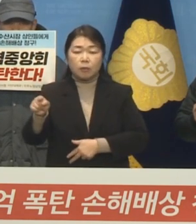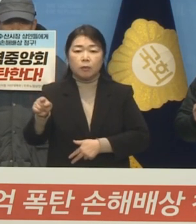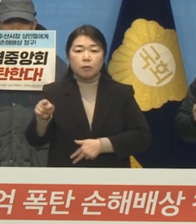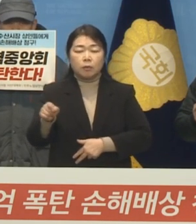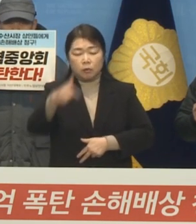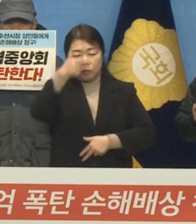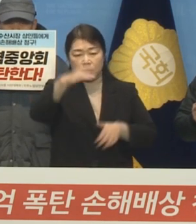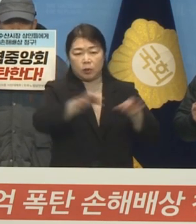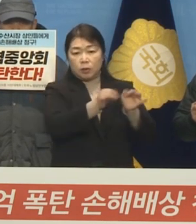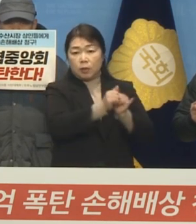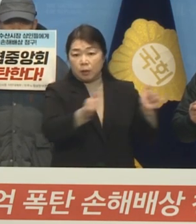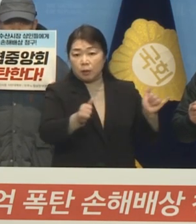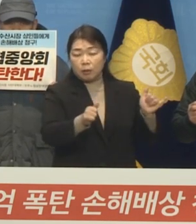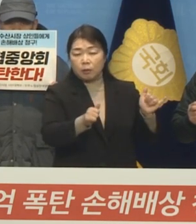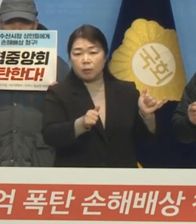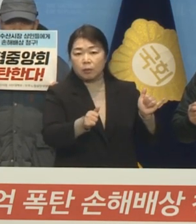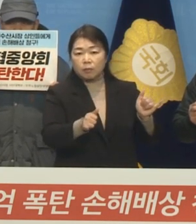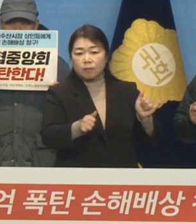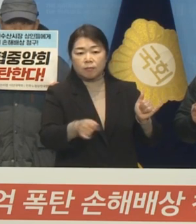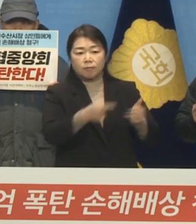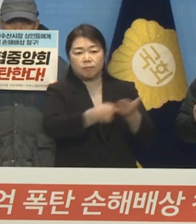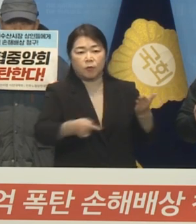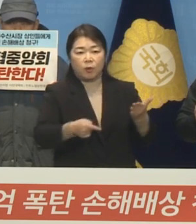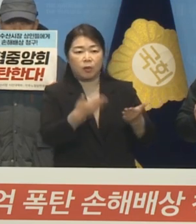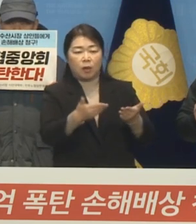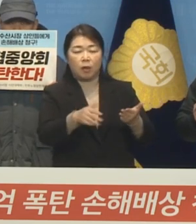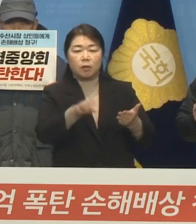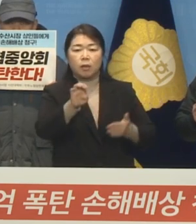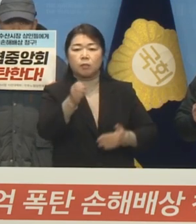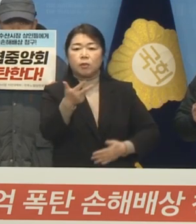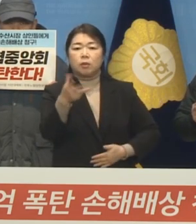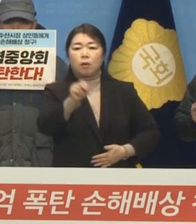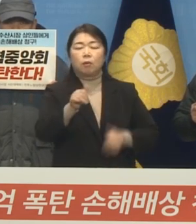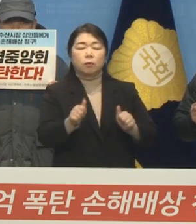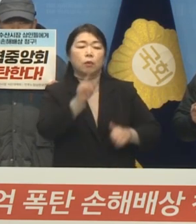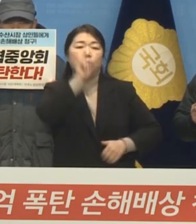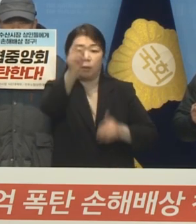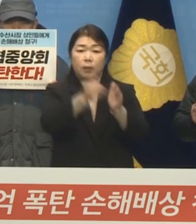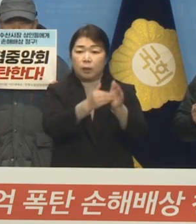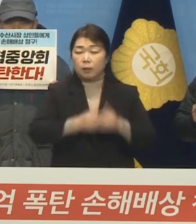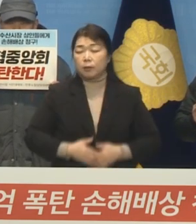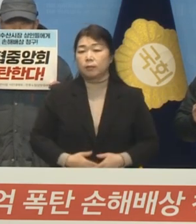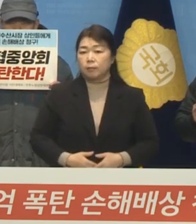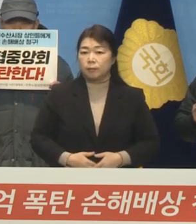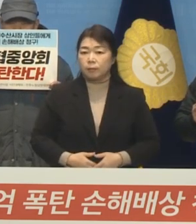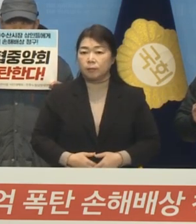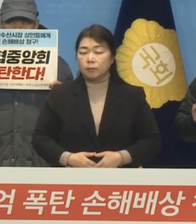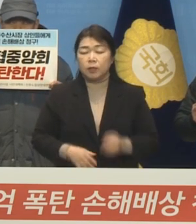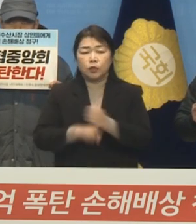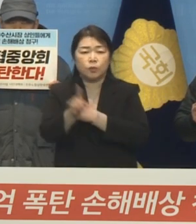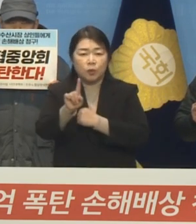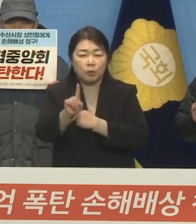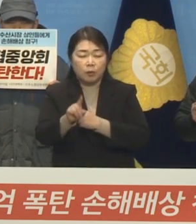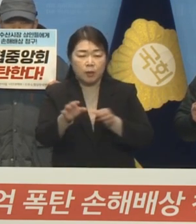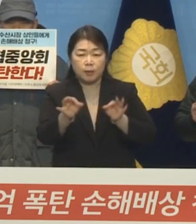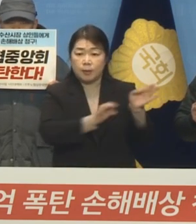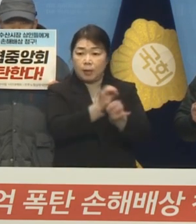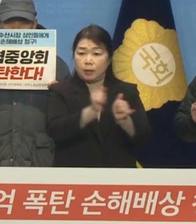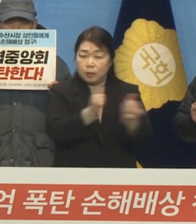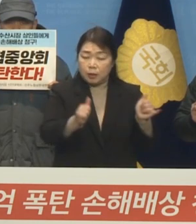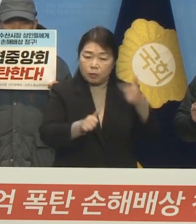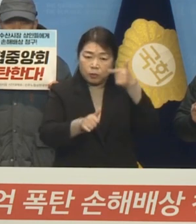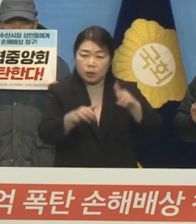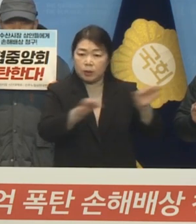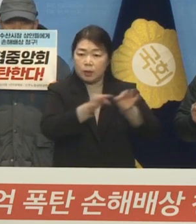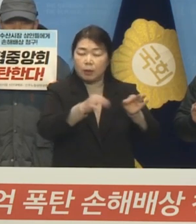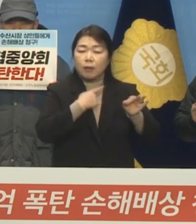대한 47억 손해배상을 상인들에게 청구하였습니다. 손해배상 청구 이유는 상인들이